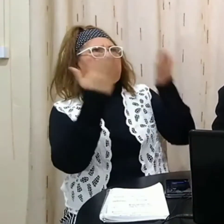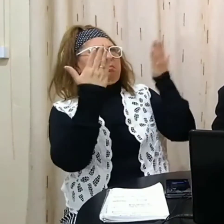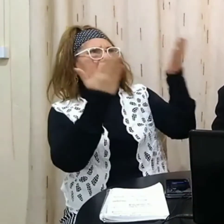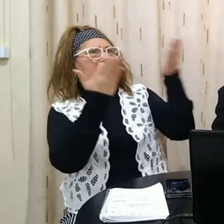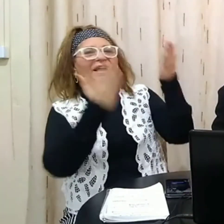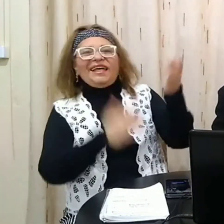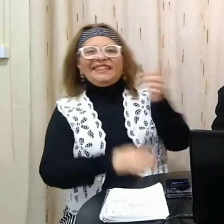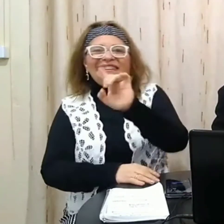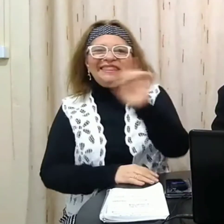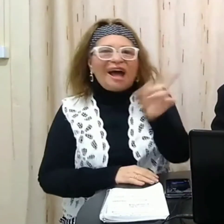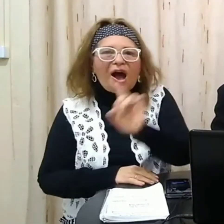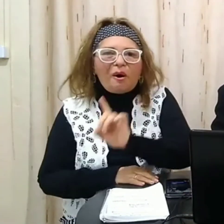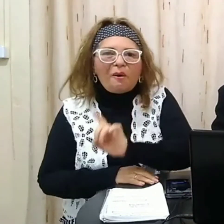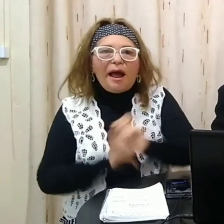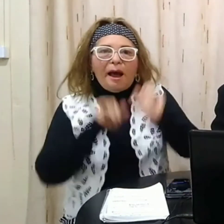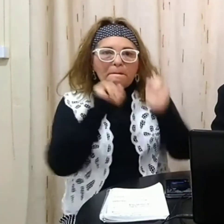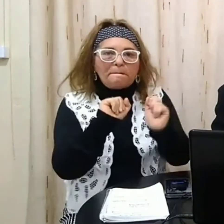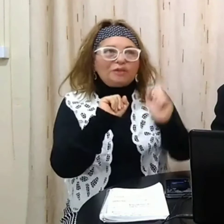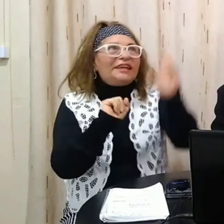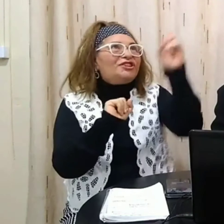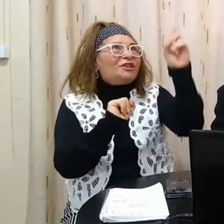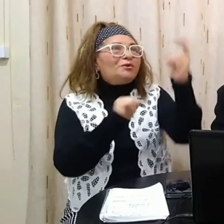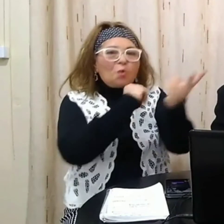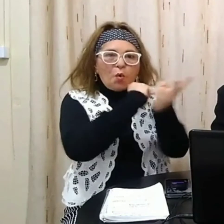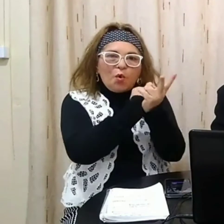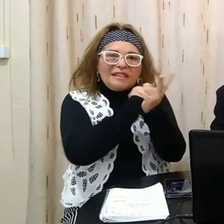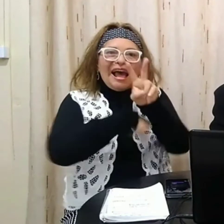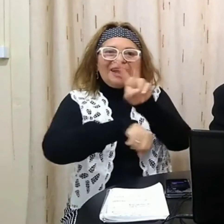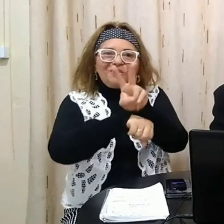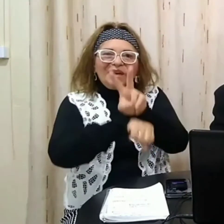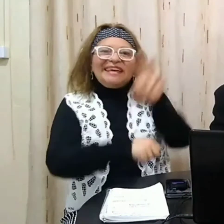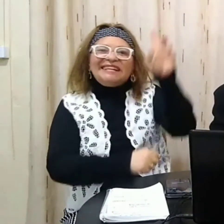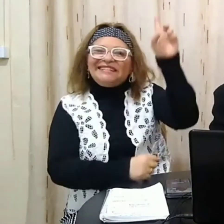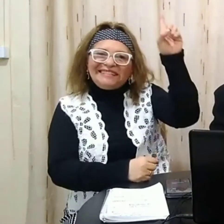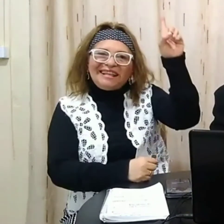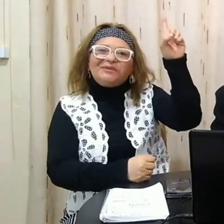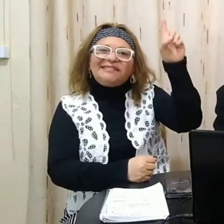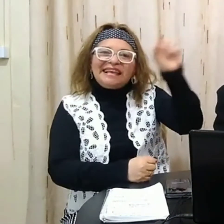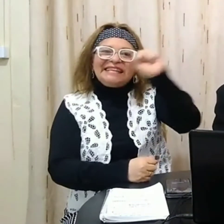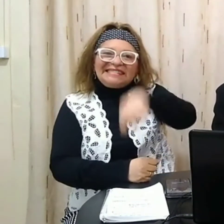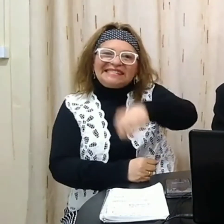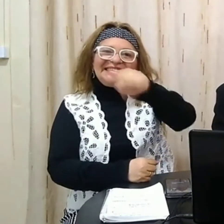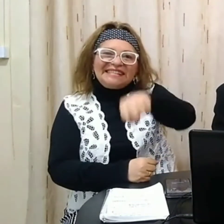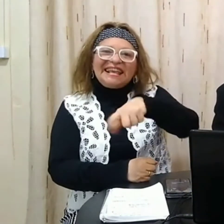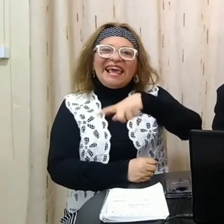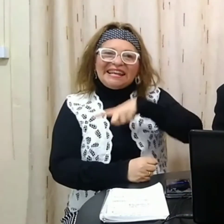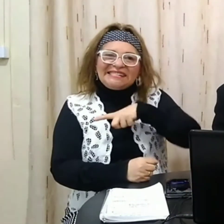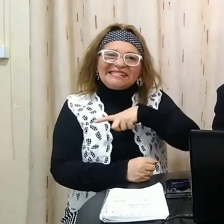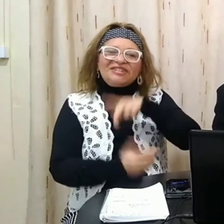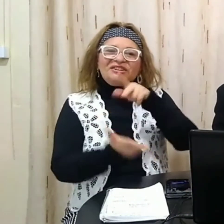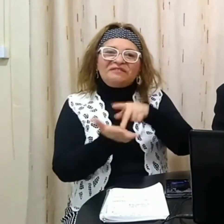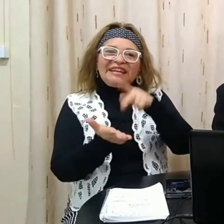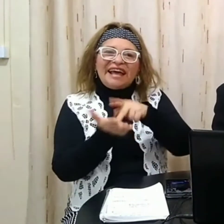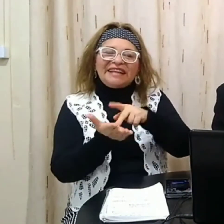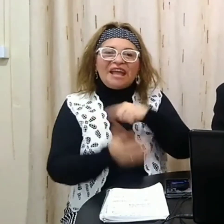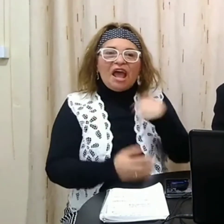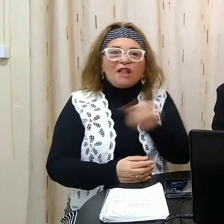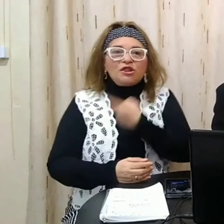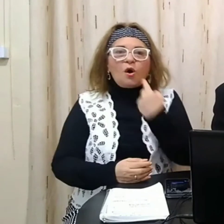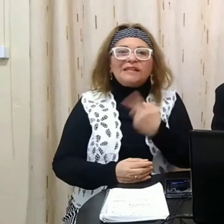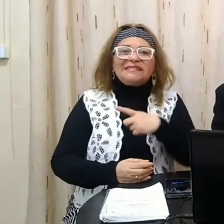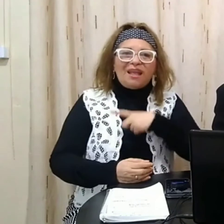de Deus, nós não podemos duvidar do cuidado de Deus por nós. Temos que lançar sobre ele a nossa ansiedade. O ser